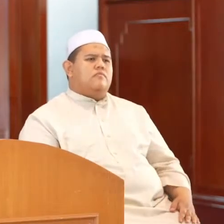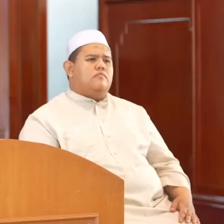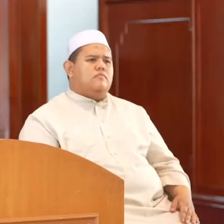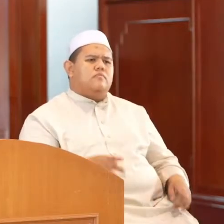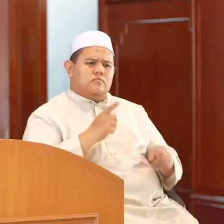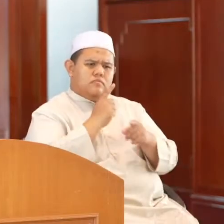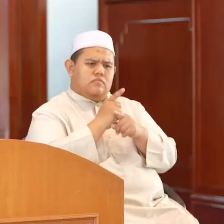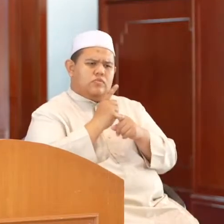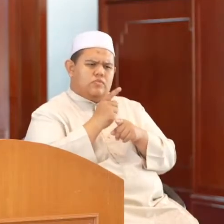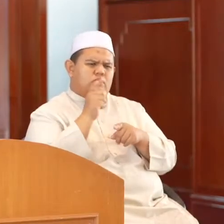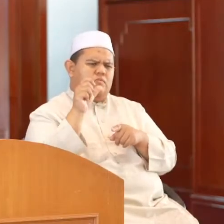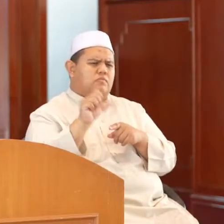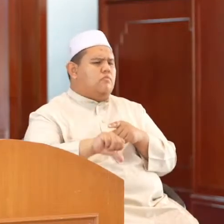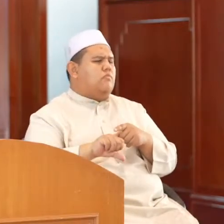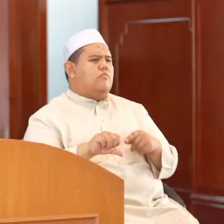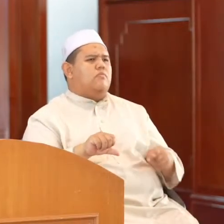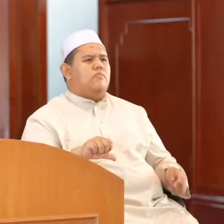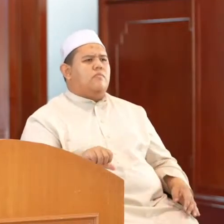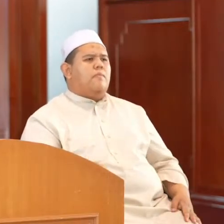Dahsyat tuan-tuan.